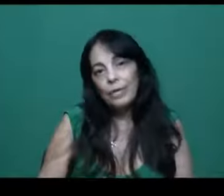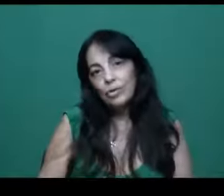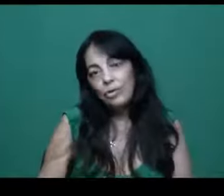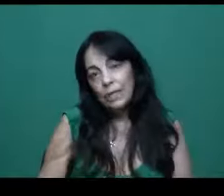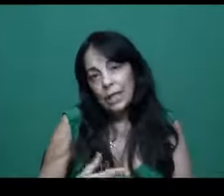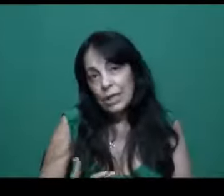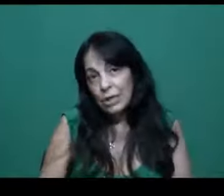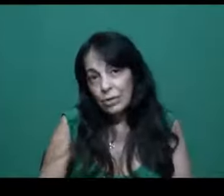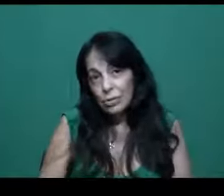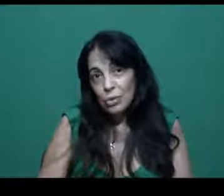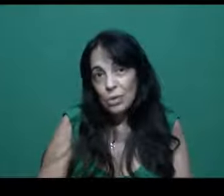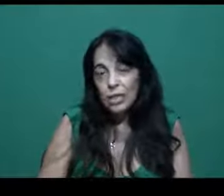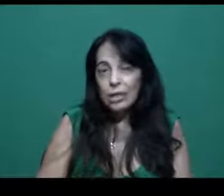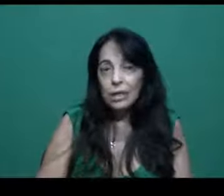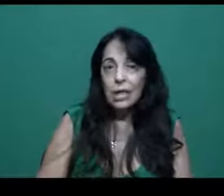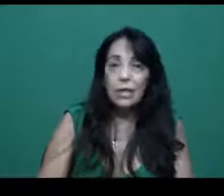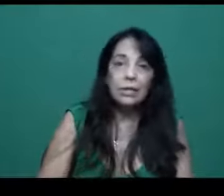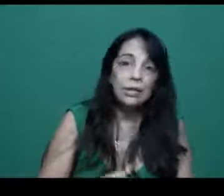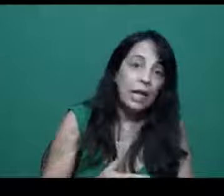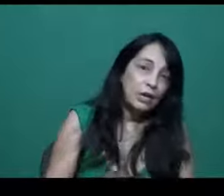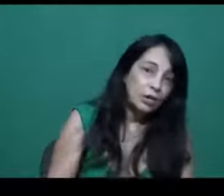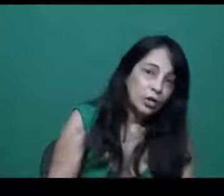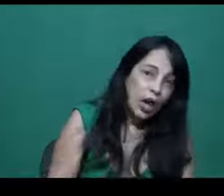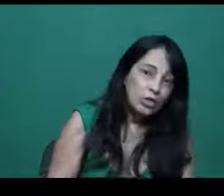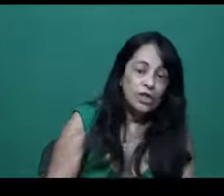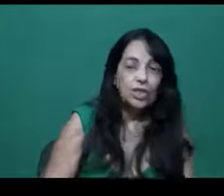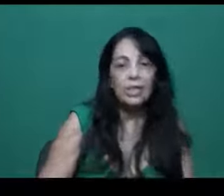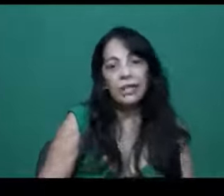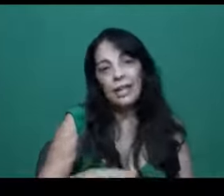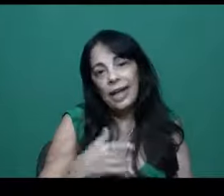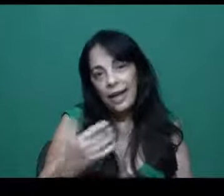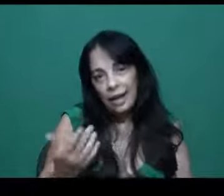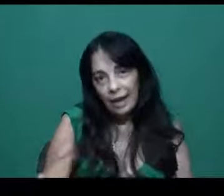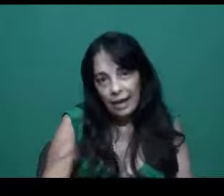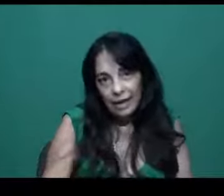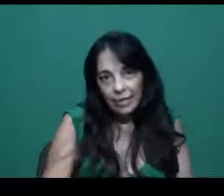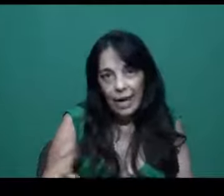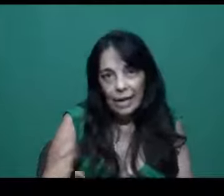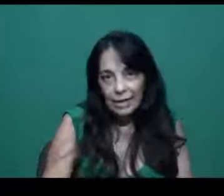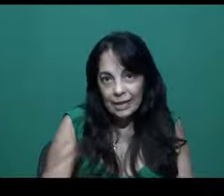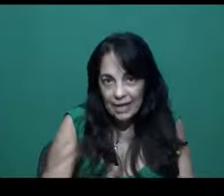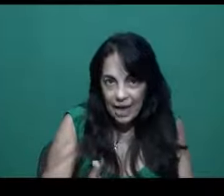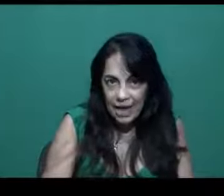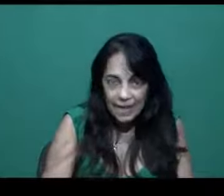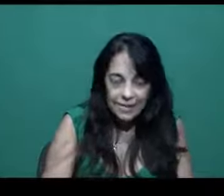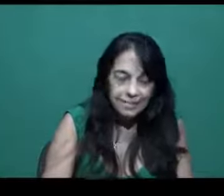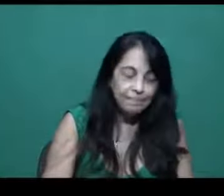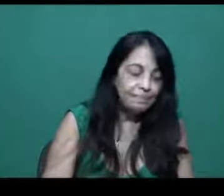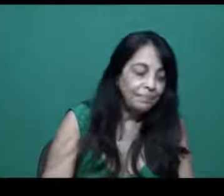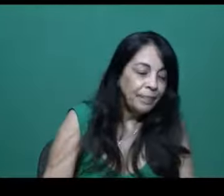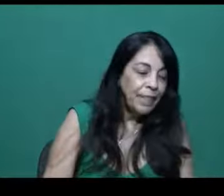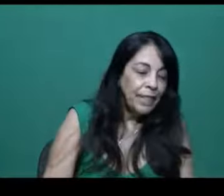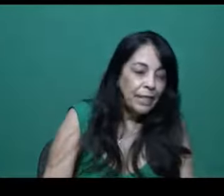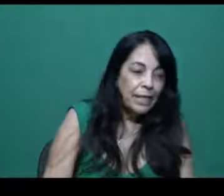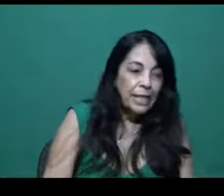trabalhando com crianças surdas, desde o jardim até a 4ª série.